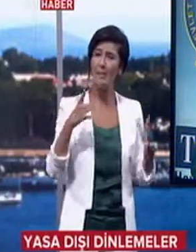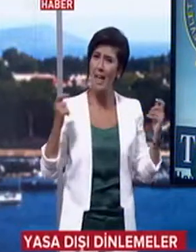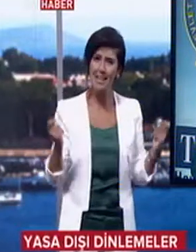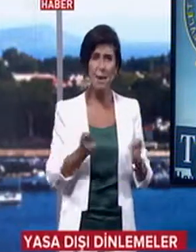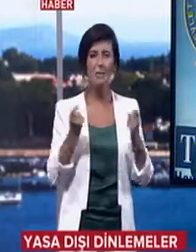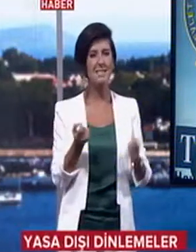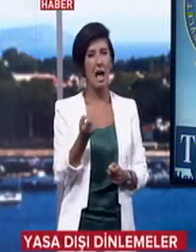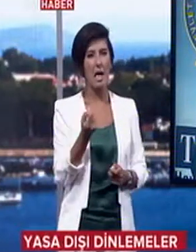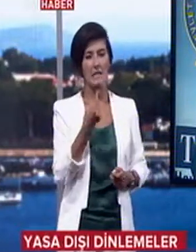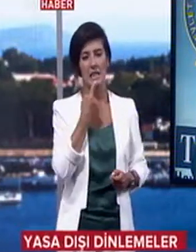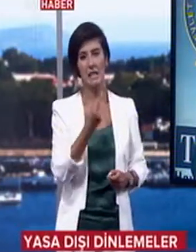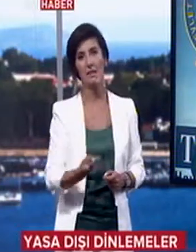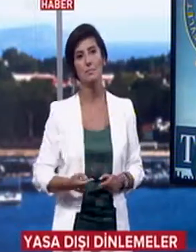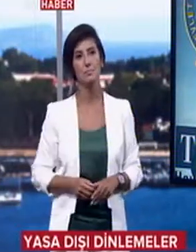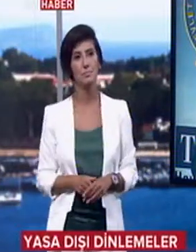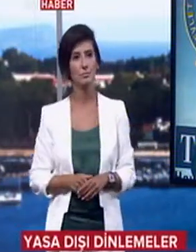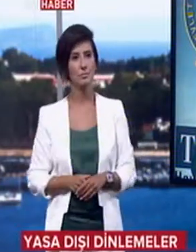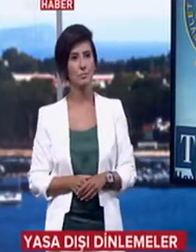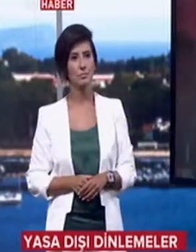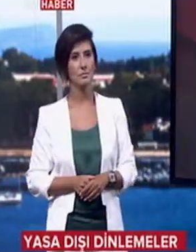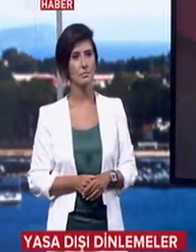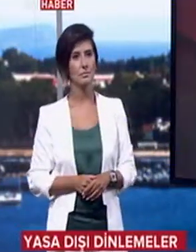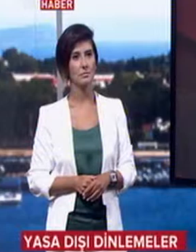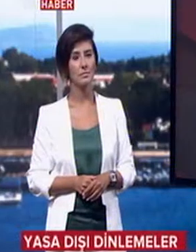ne yapılsa azdır, dedi.